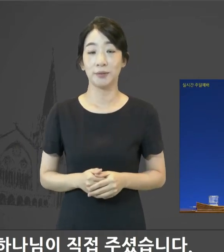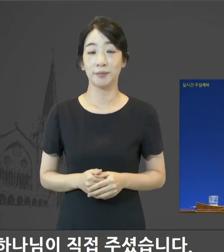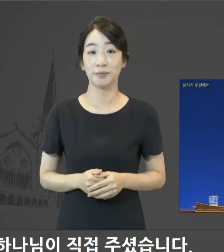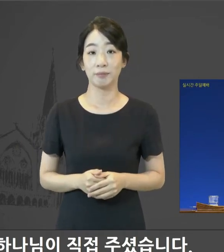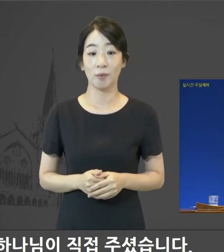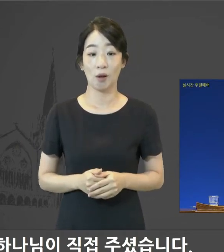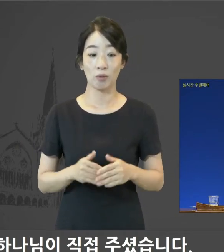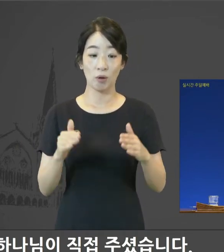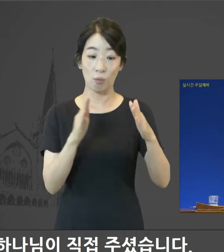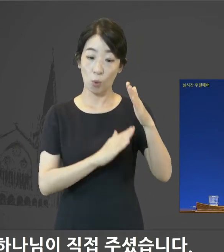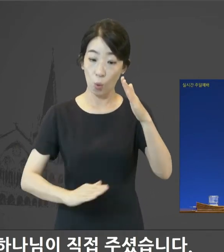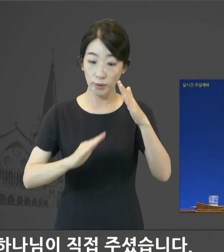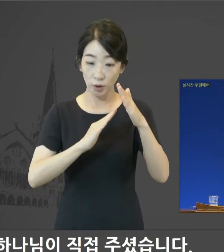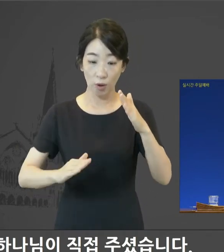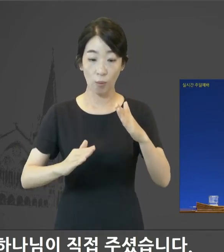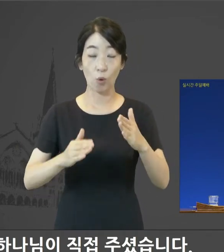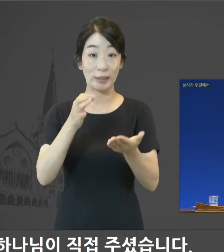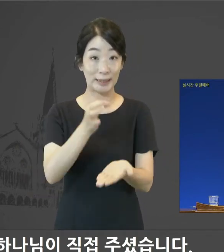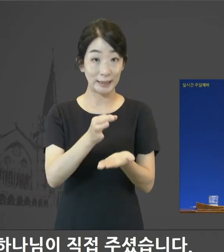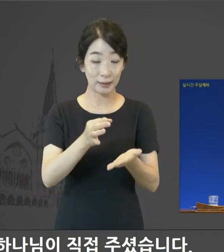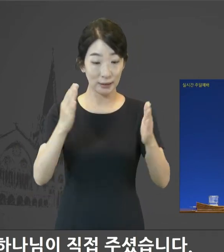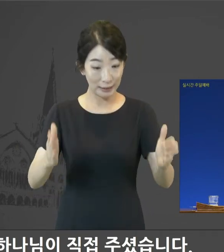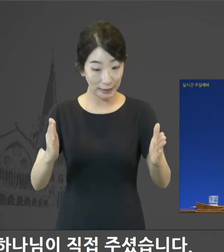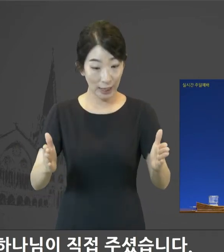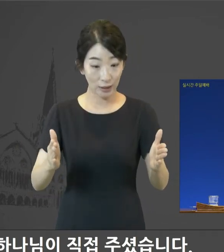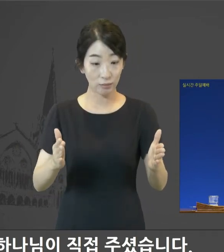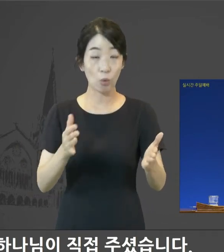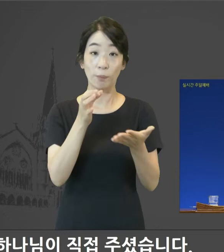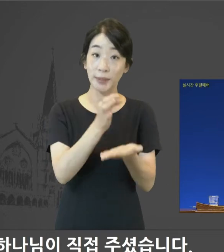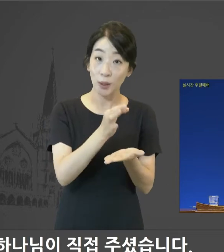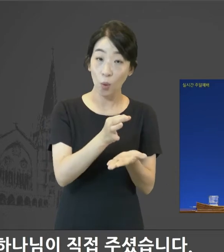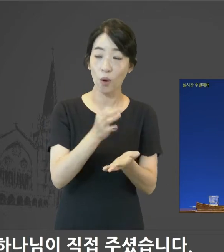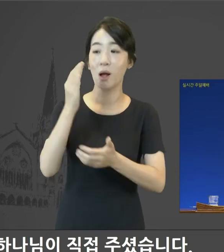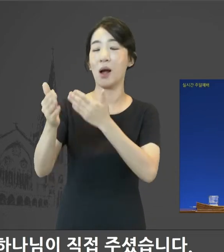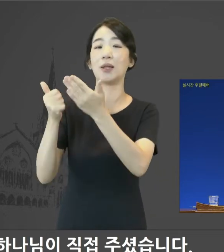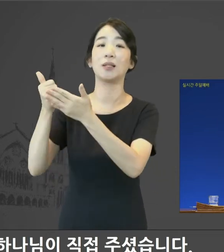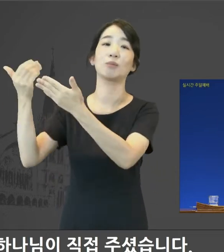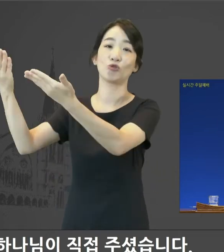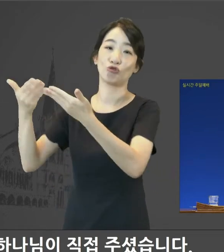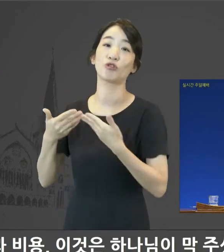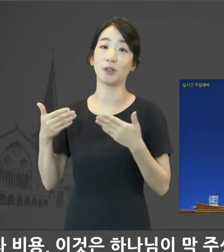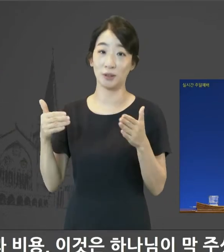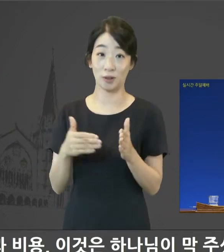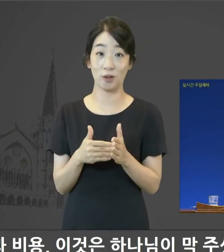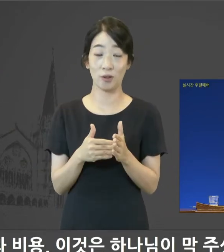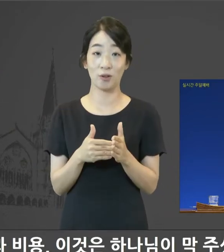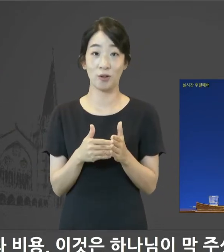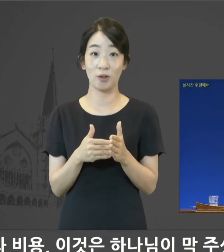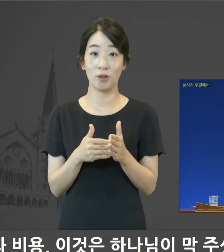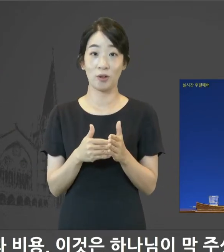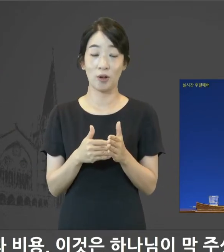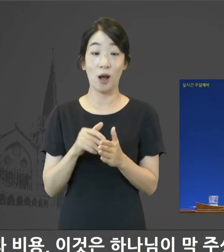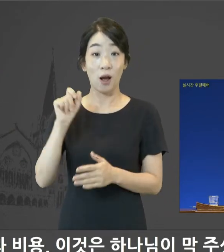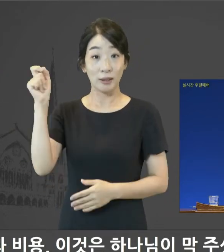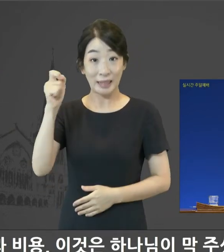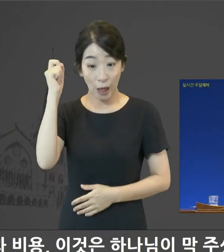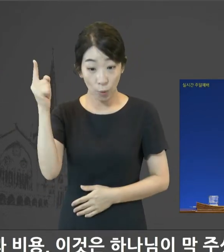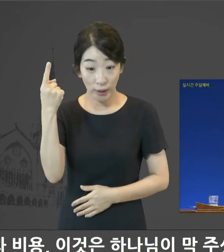공정 기간하고 비용, 이거 하나님이 막 주셨어요. 성경에 보면 다윗이 정말 성심으로 그걸